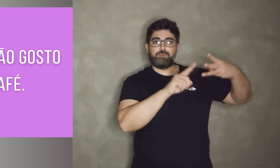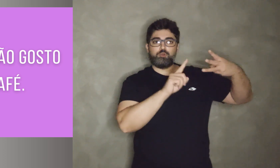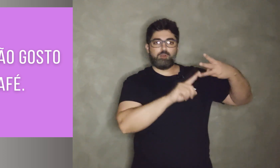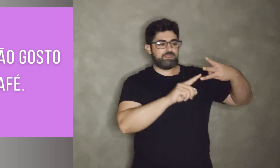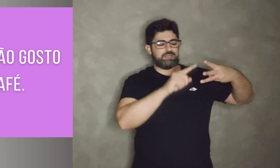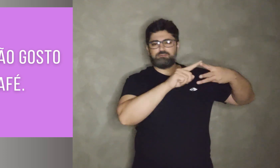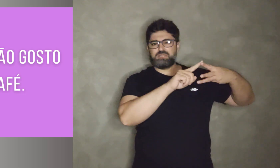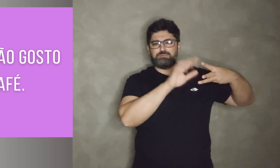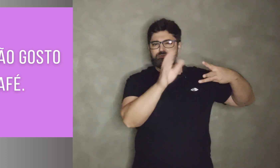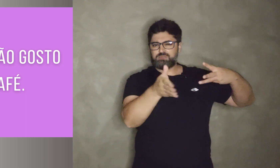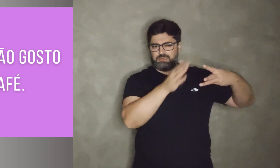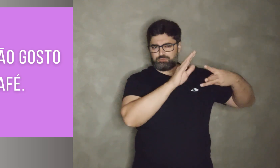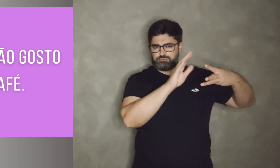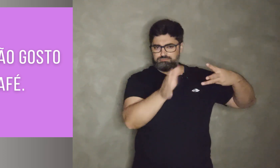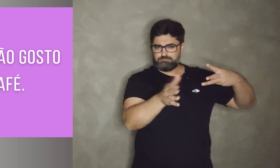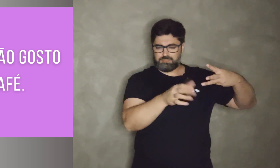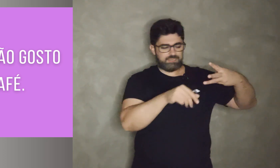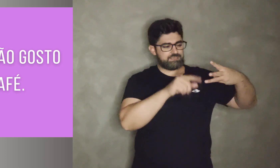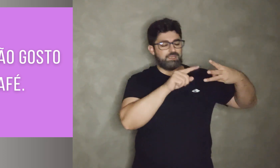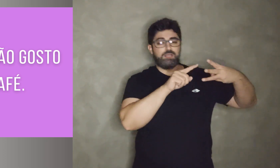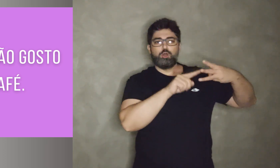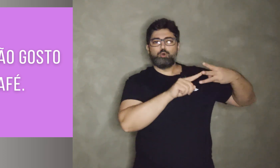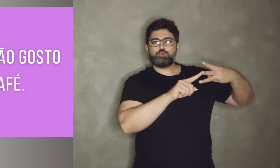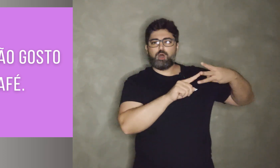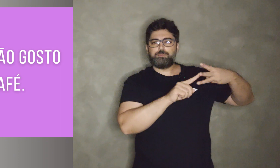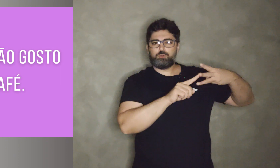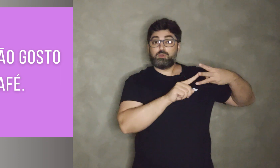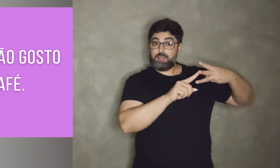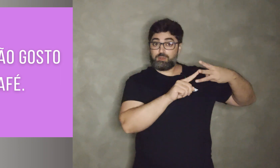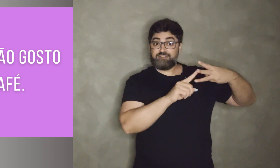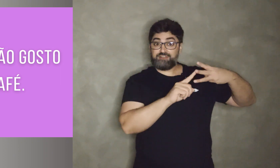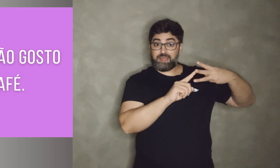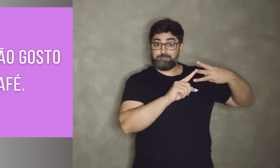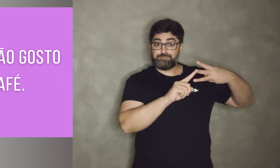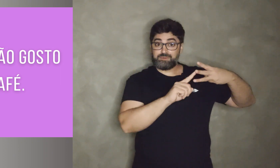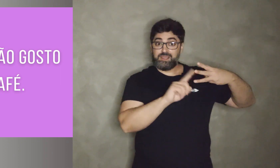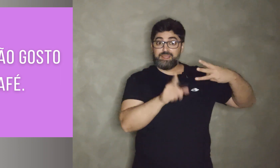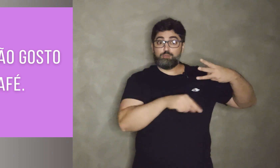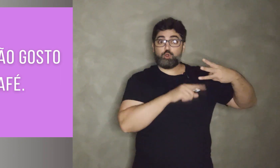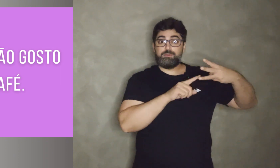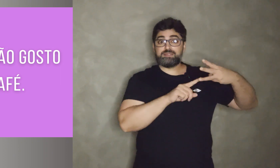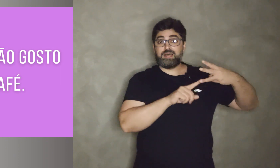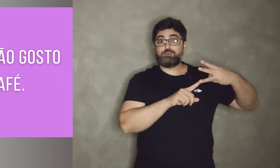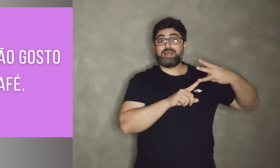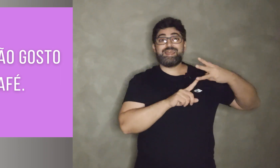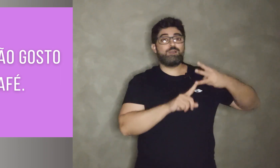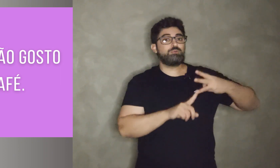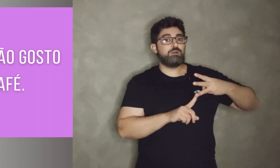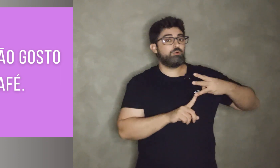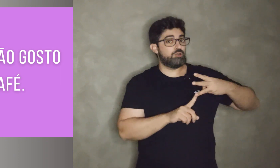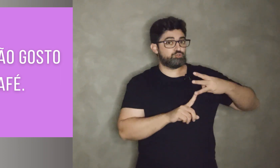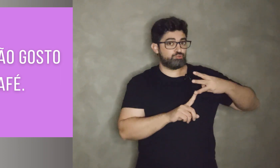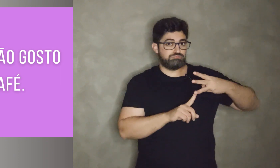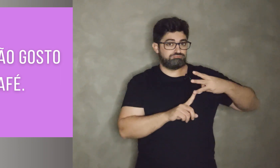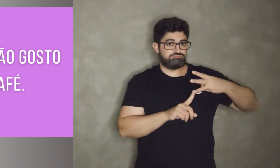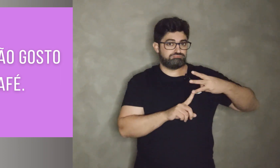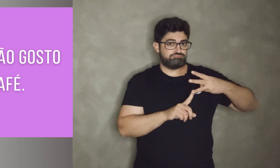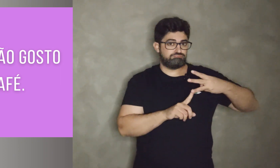tópico, comentário. Tempo não temos, beleza? O tópico é o café. E o comentário é eu não gosto.